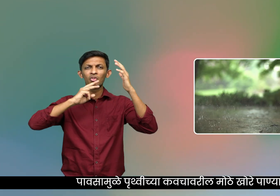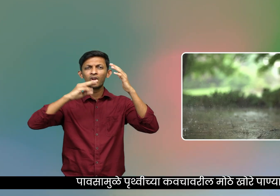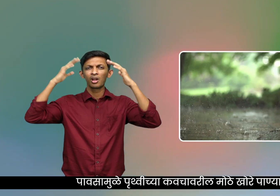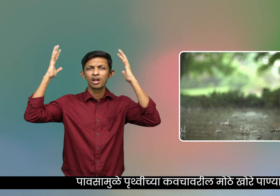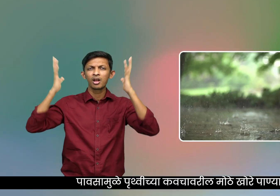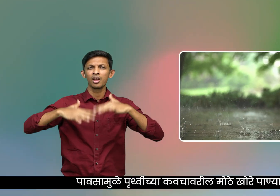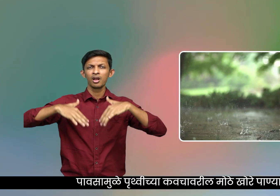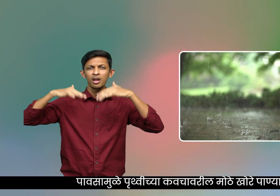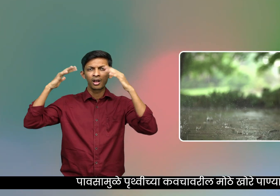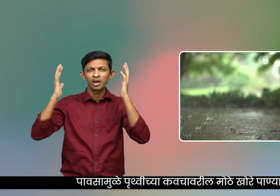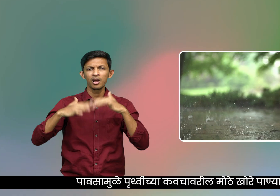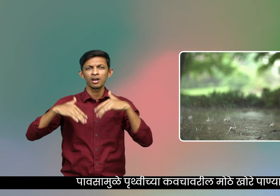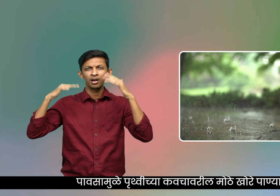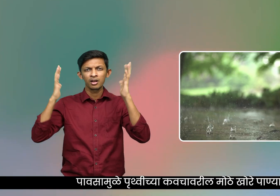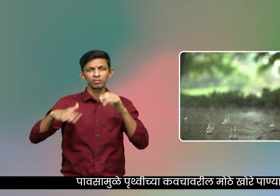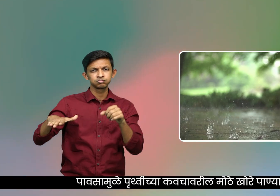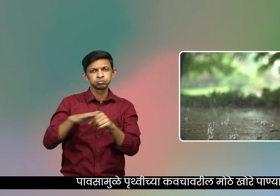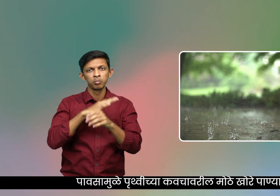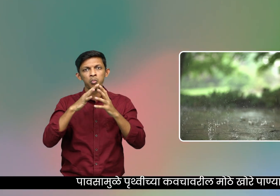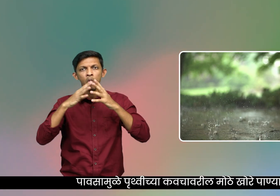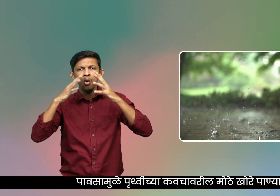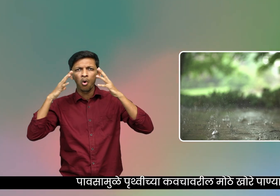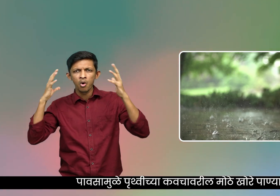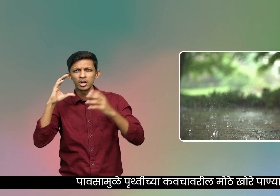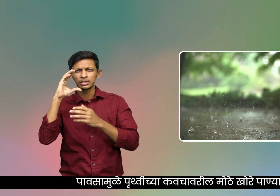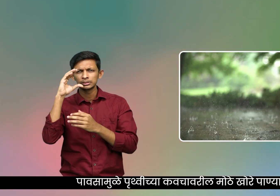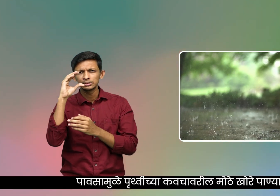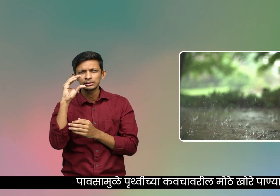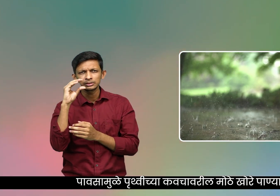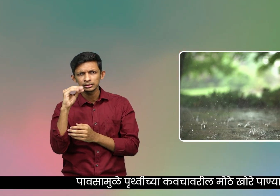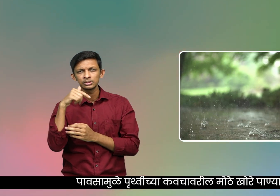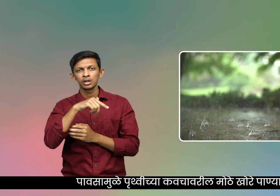पावसामुळे पृथ्वीच्या कवचावरील मोठे खोरे पाण्याने भरले.